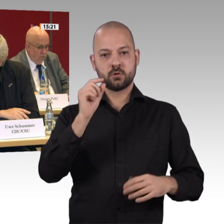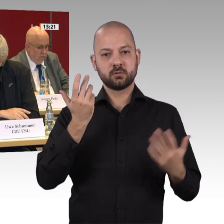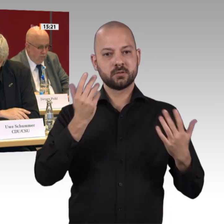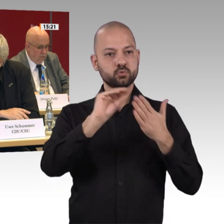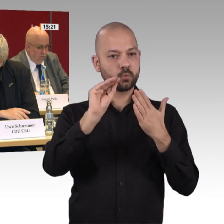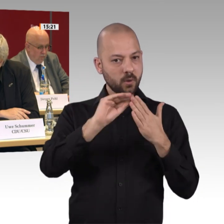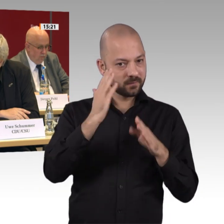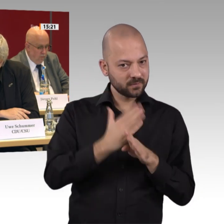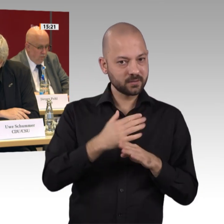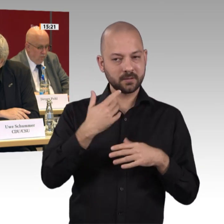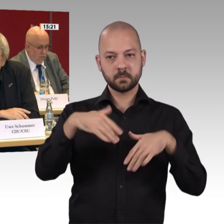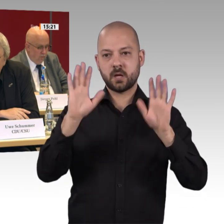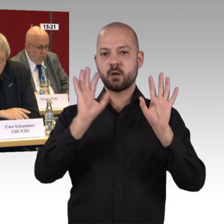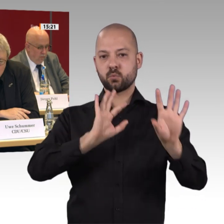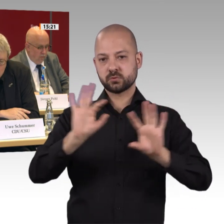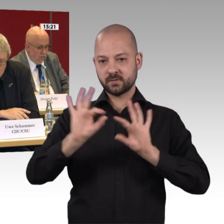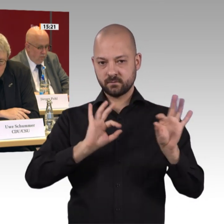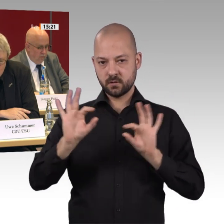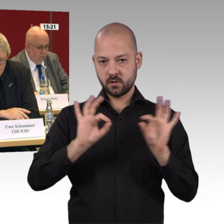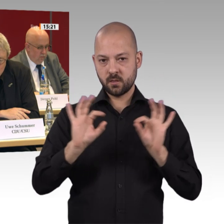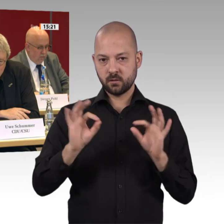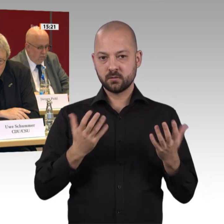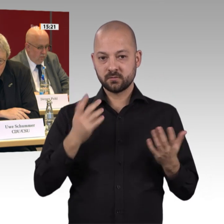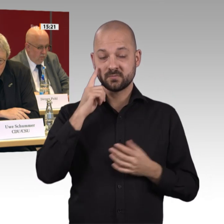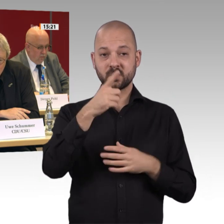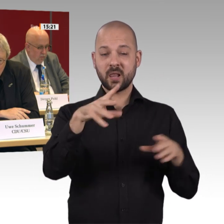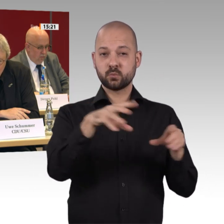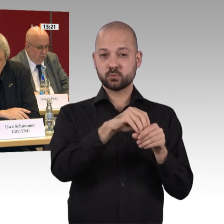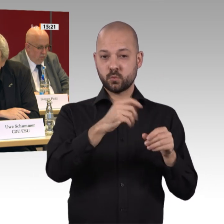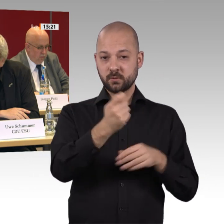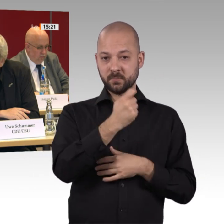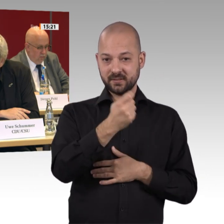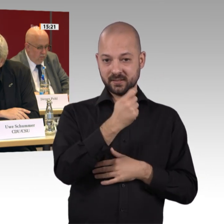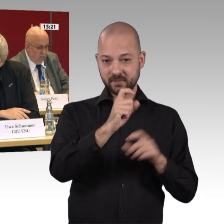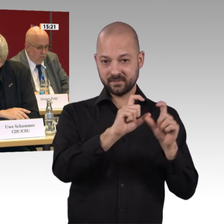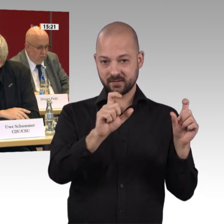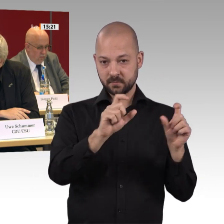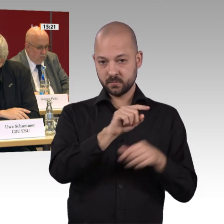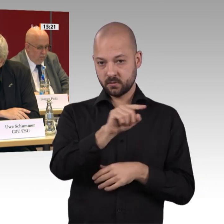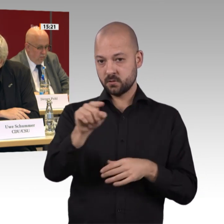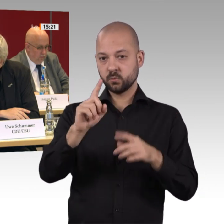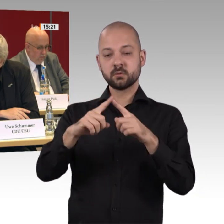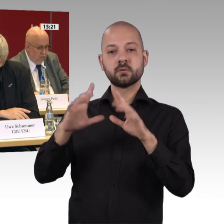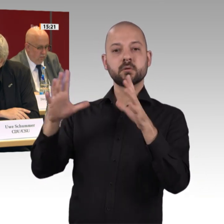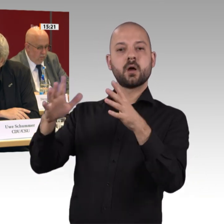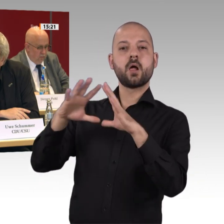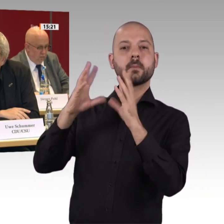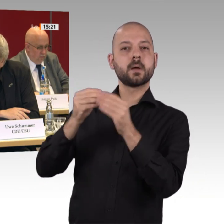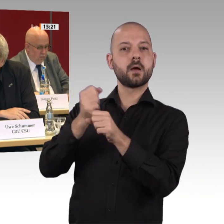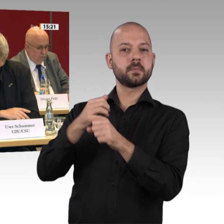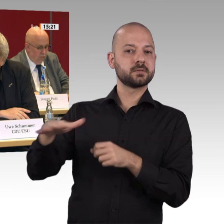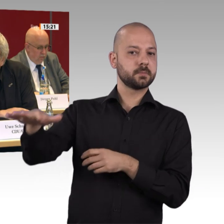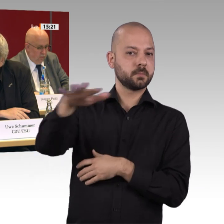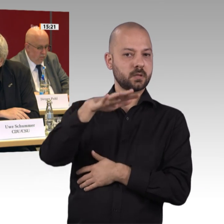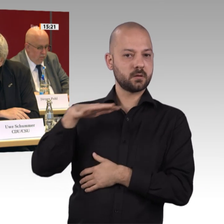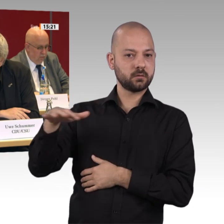insgesamt auch die Werkstätten dahingehend zu bringen, dass sie ihre Fördermechanismen